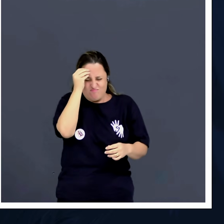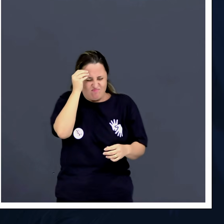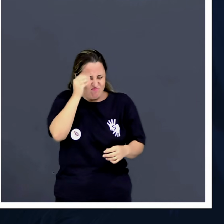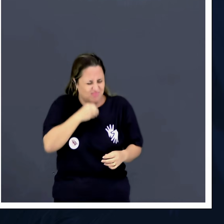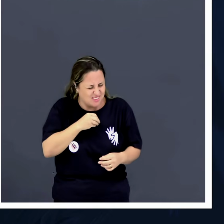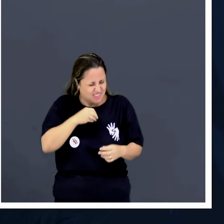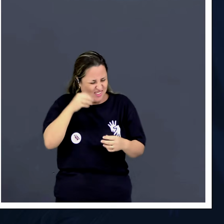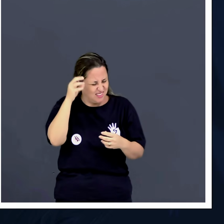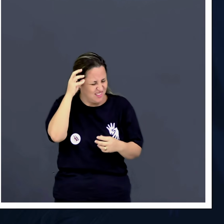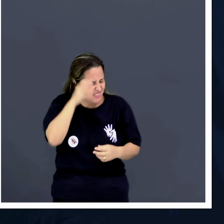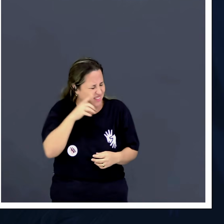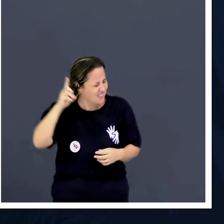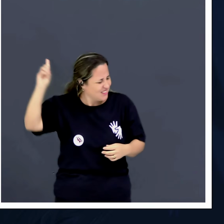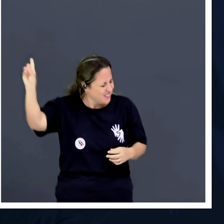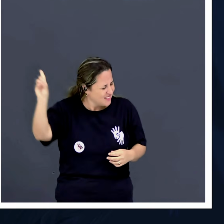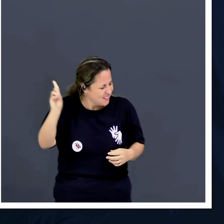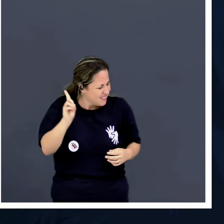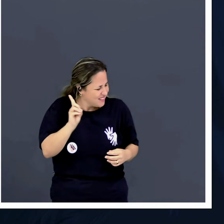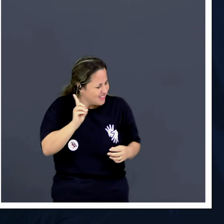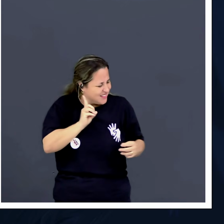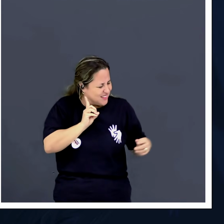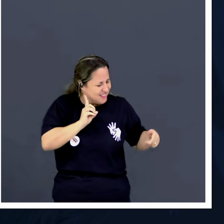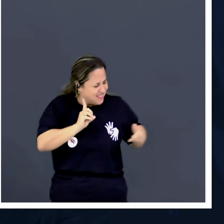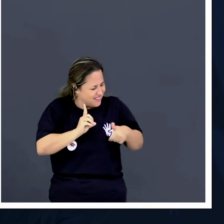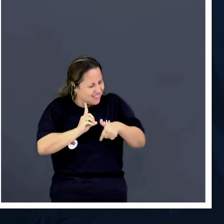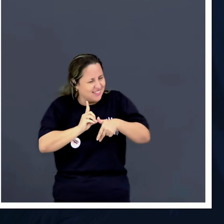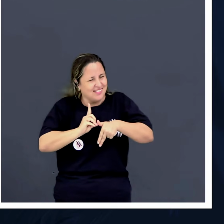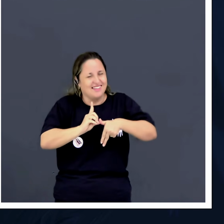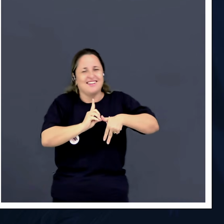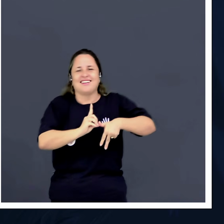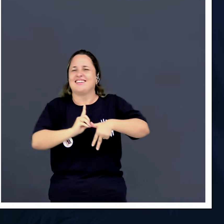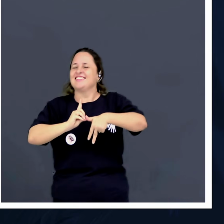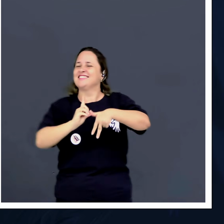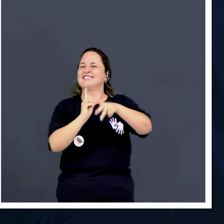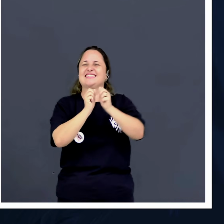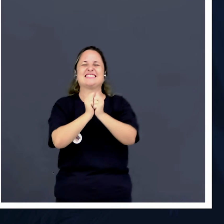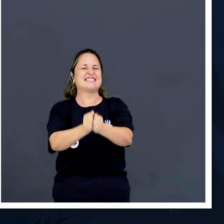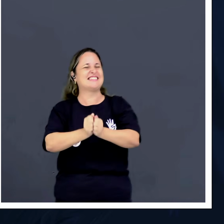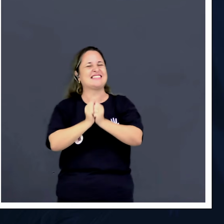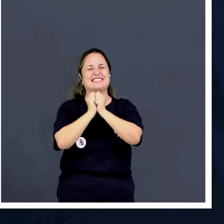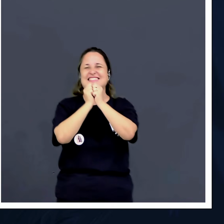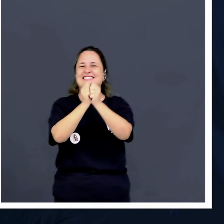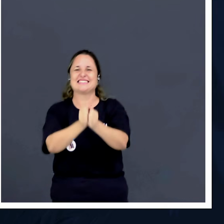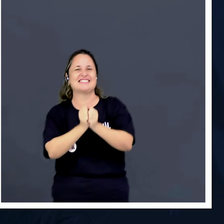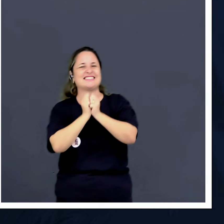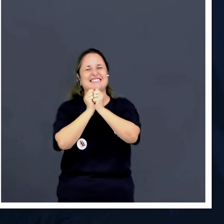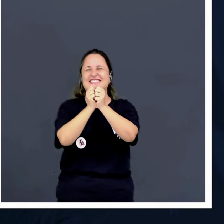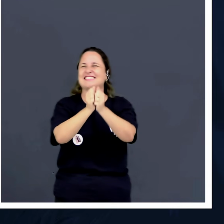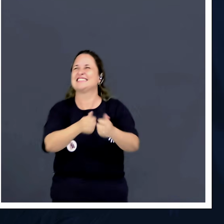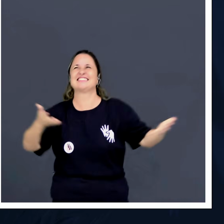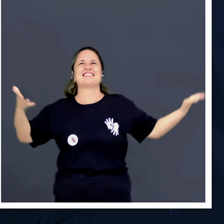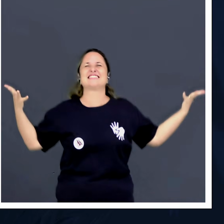Se estou fraco, me levanta, não me abandonará.